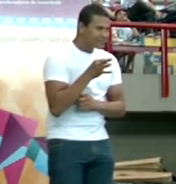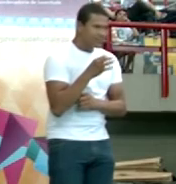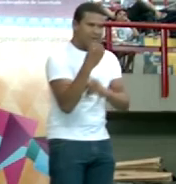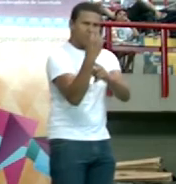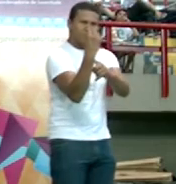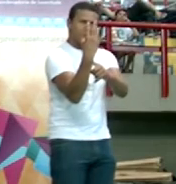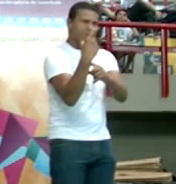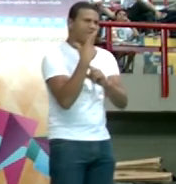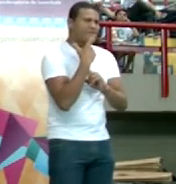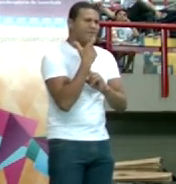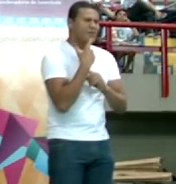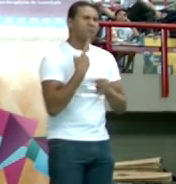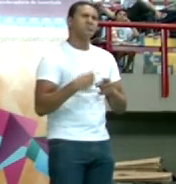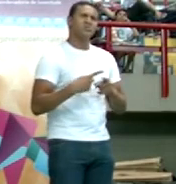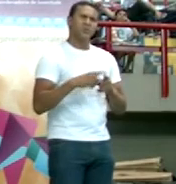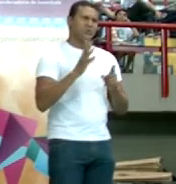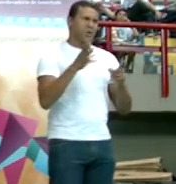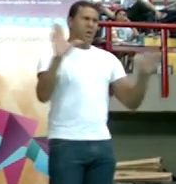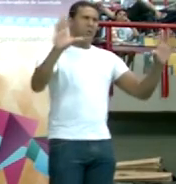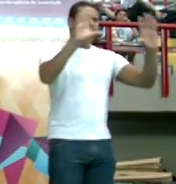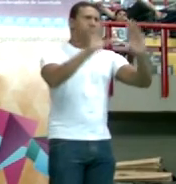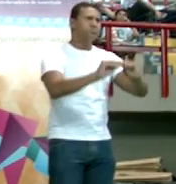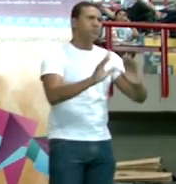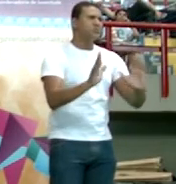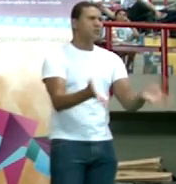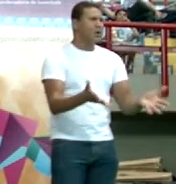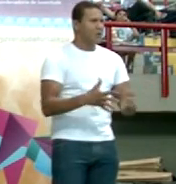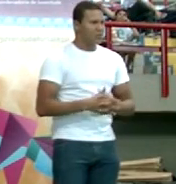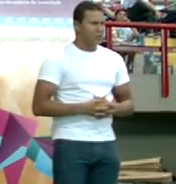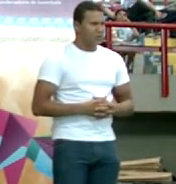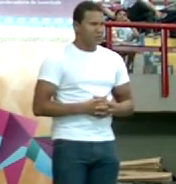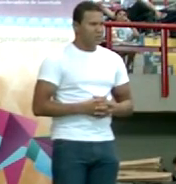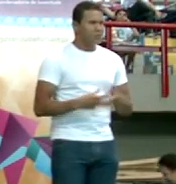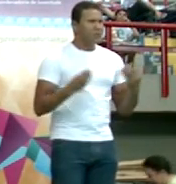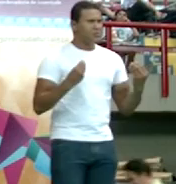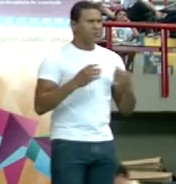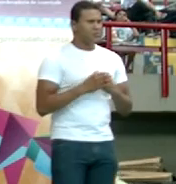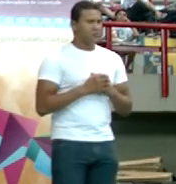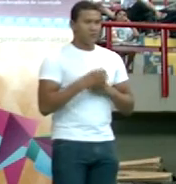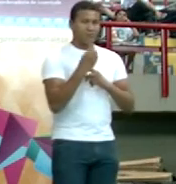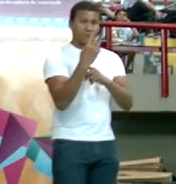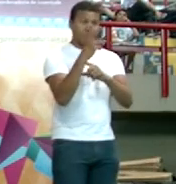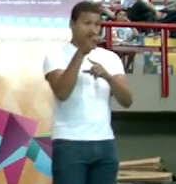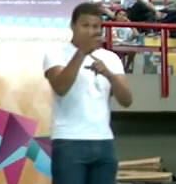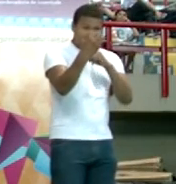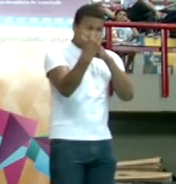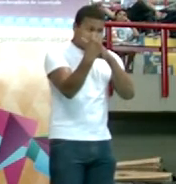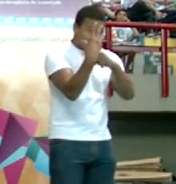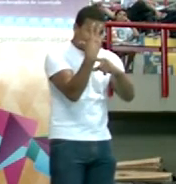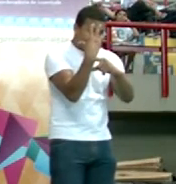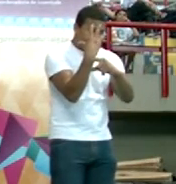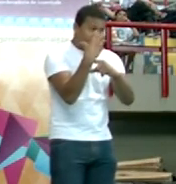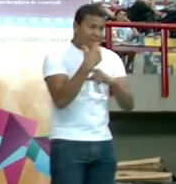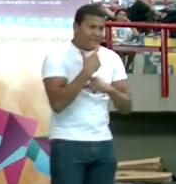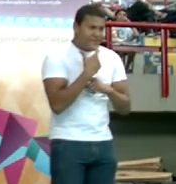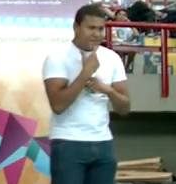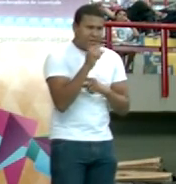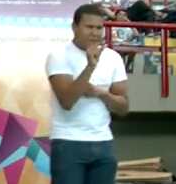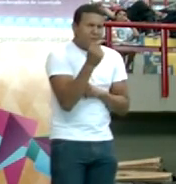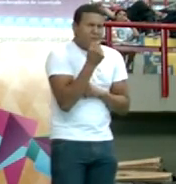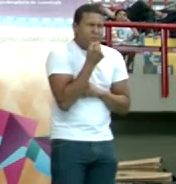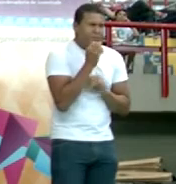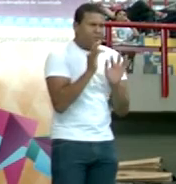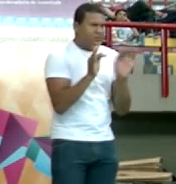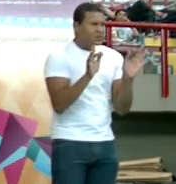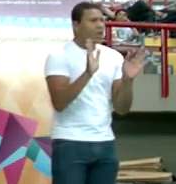ligada através de eletricidade, está consumindo energia. Aquele stand-byzinho, aquele plugzinho ali,